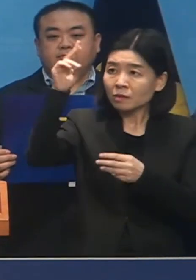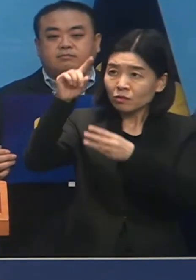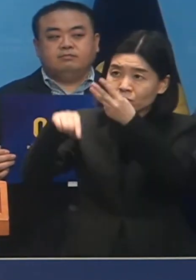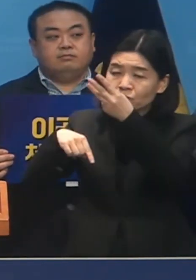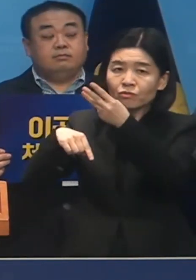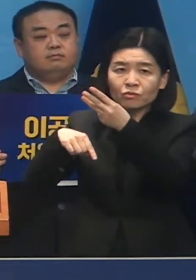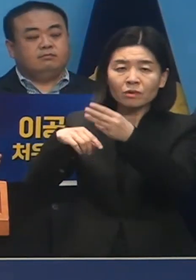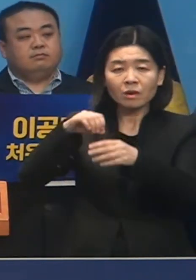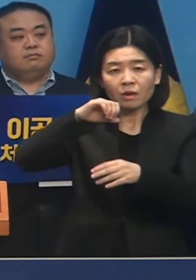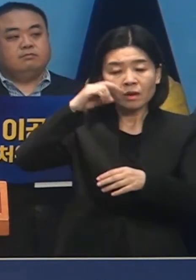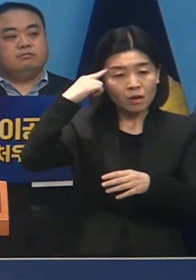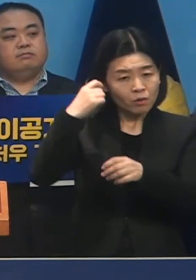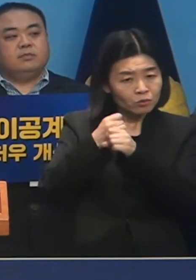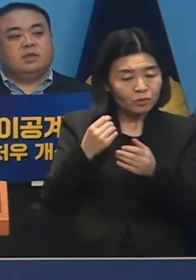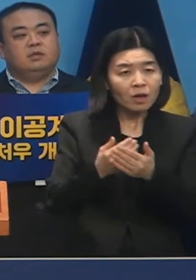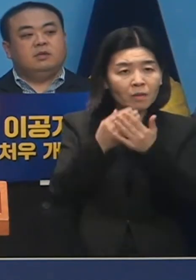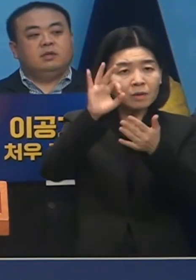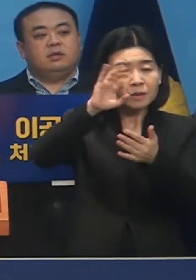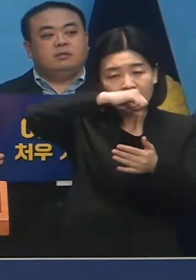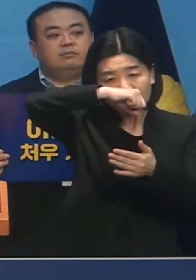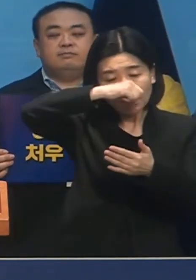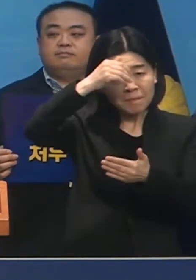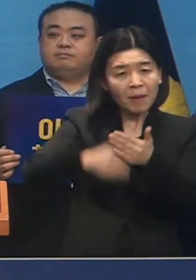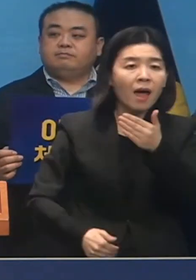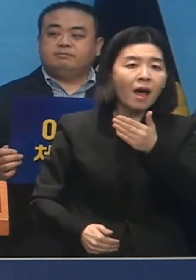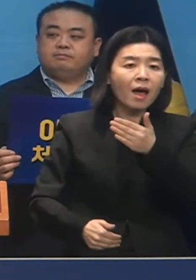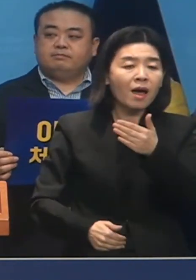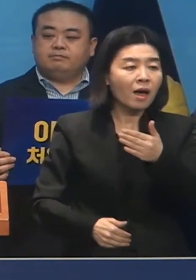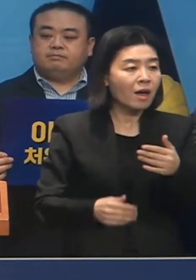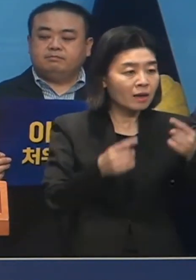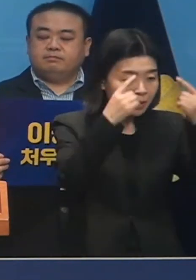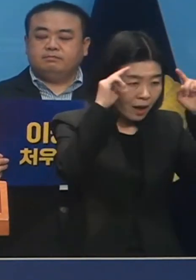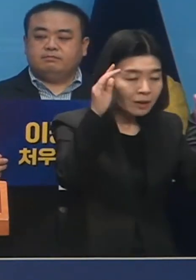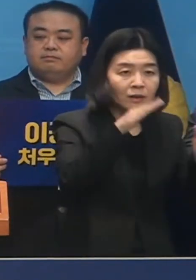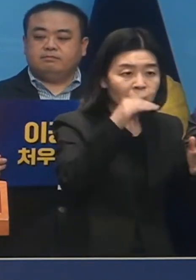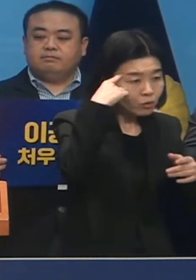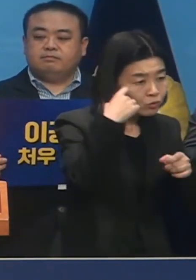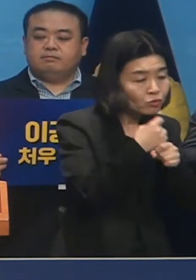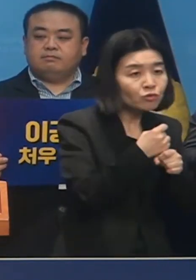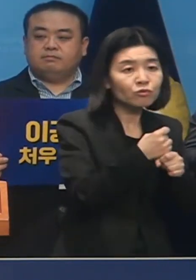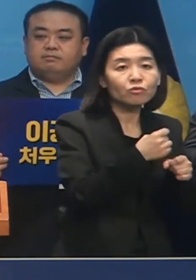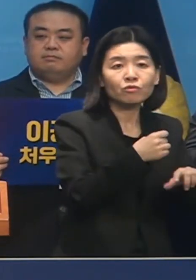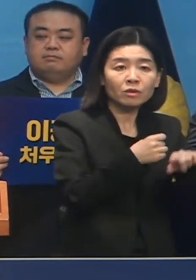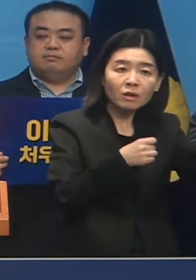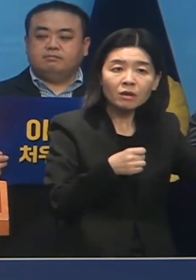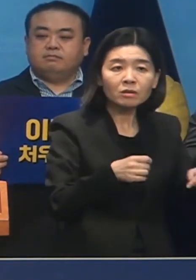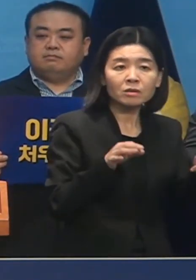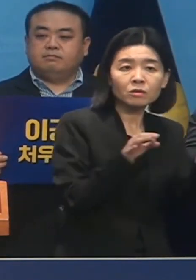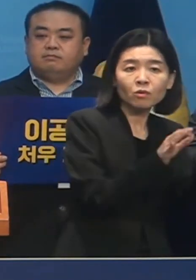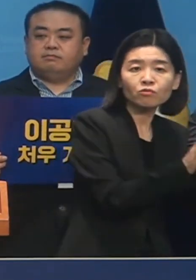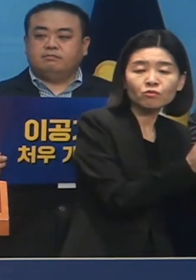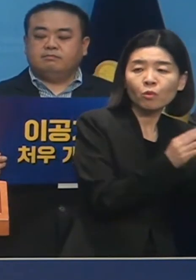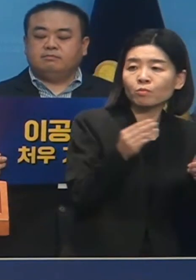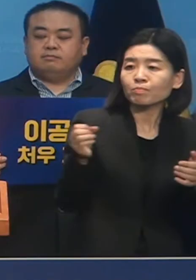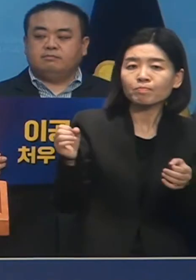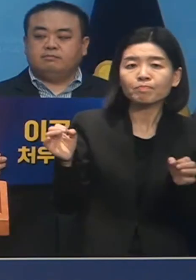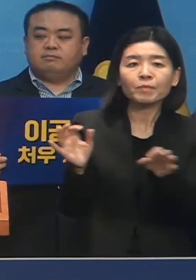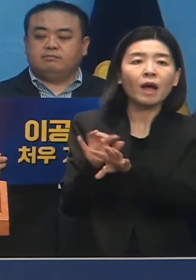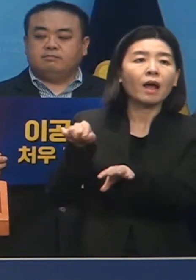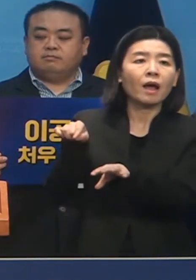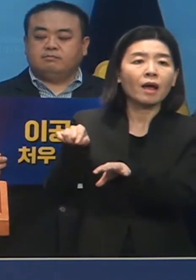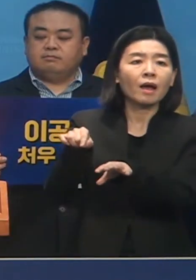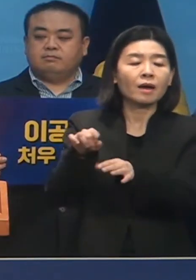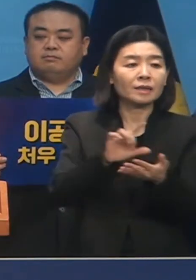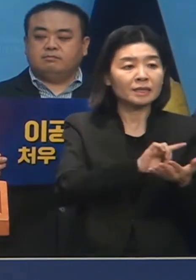예산 삭감으로 학부 연구생에게 더 이상 지원금이 나오지 않고 예산 삭감으로 인해 지방 및 국립대학이